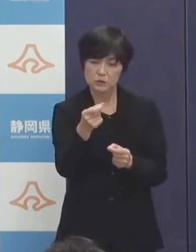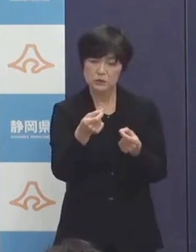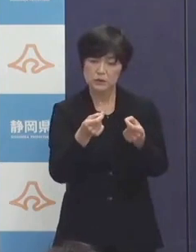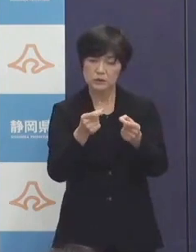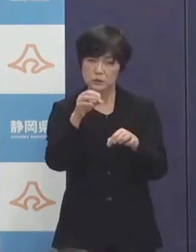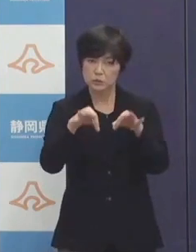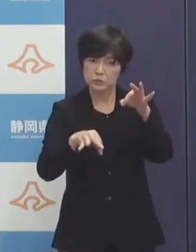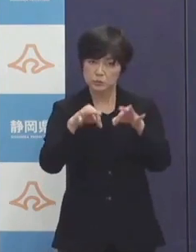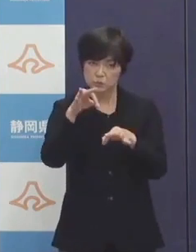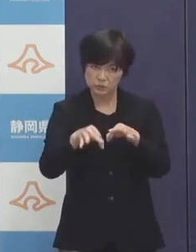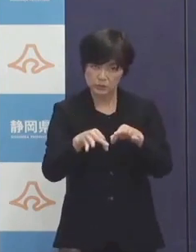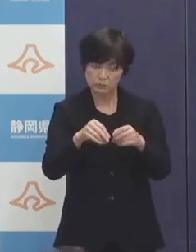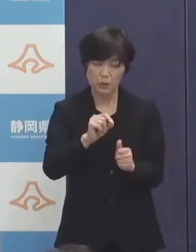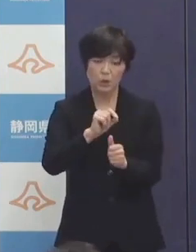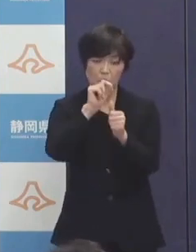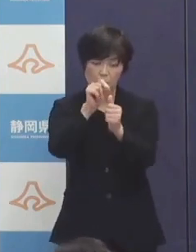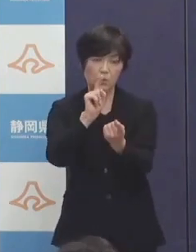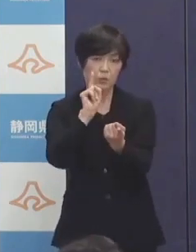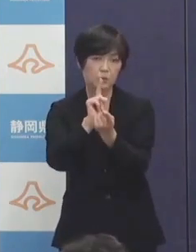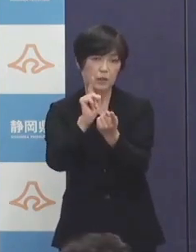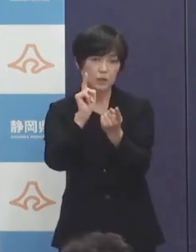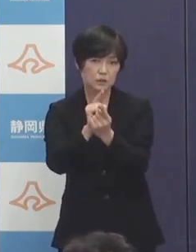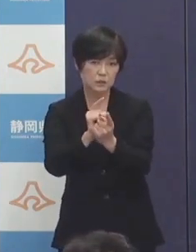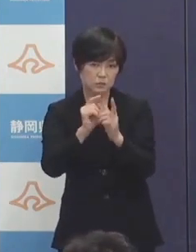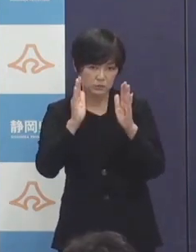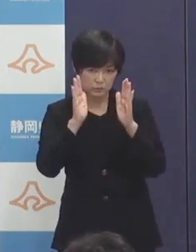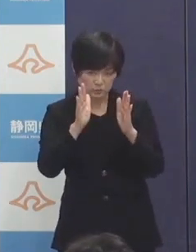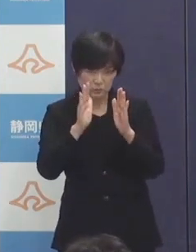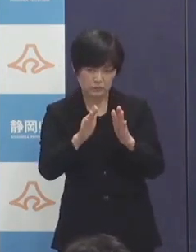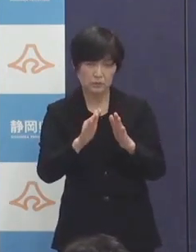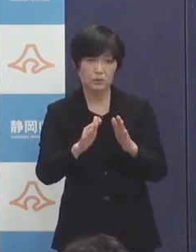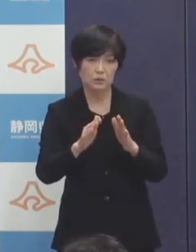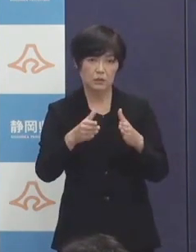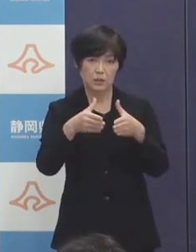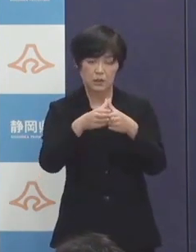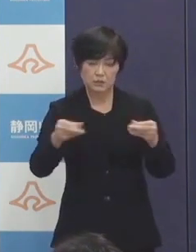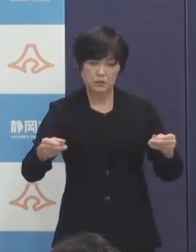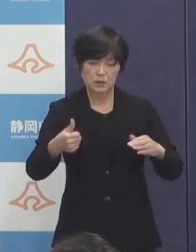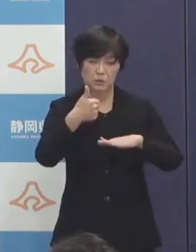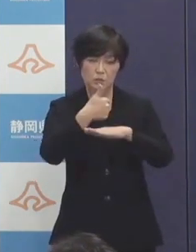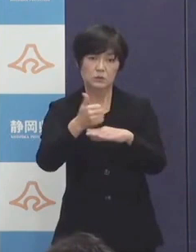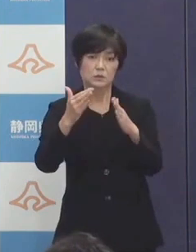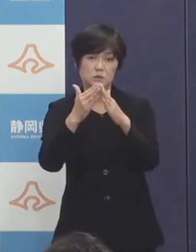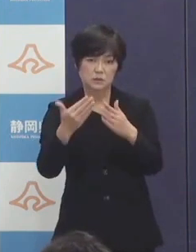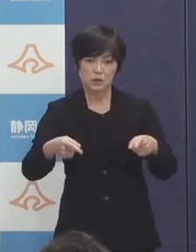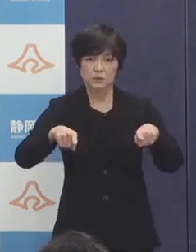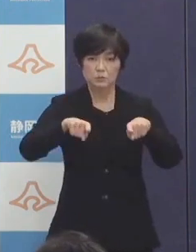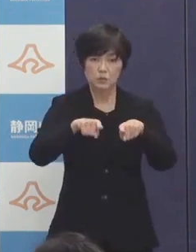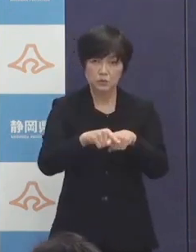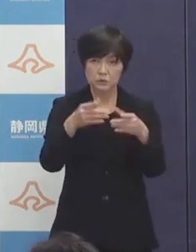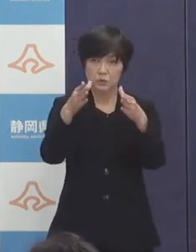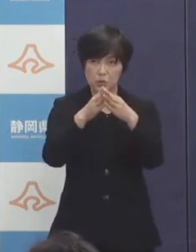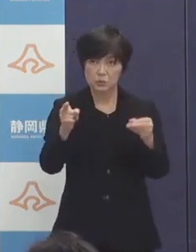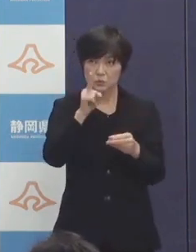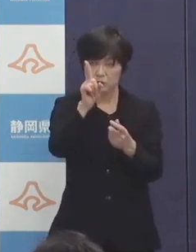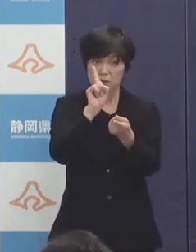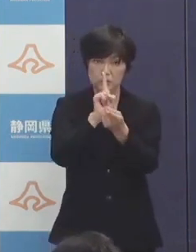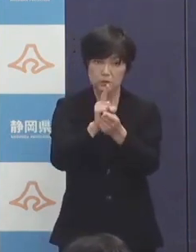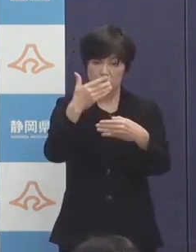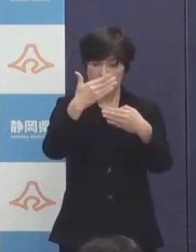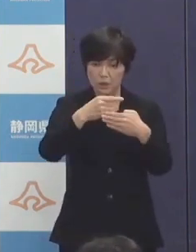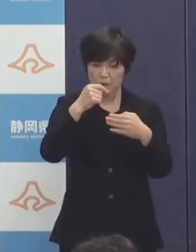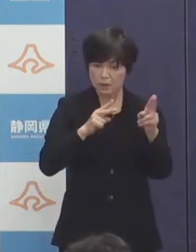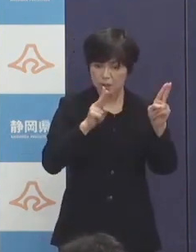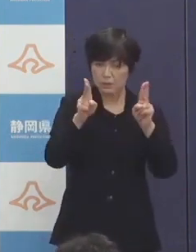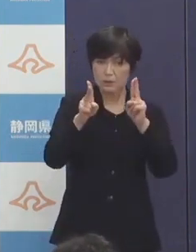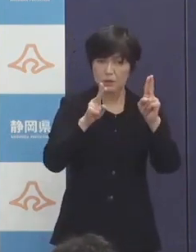策、また雇用対策に注力するとともに、全国知事会とも歩調を合わせ、国に対しましても県内企業